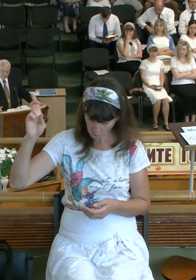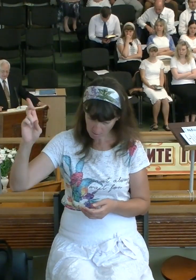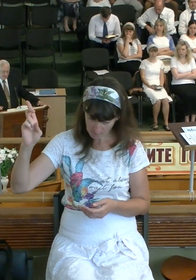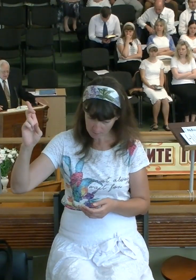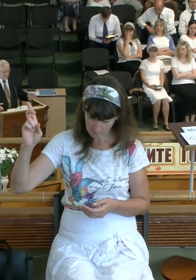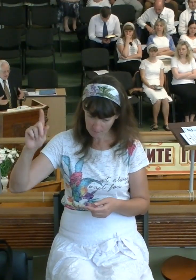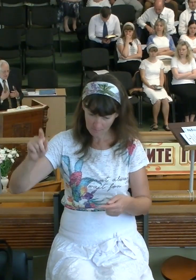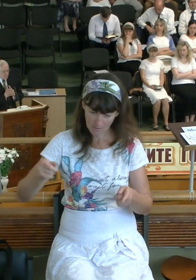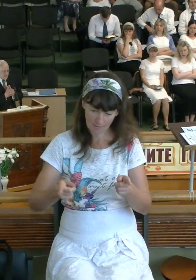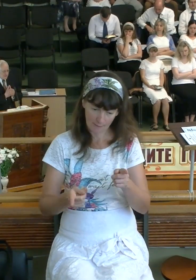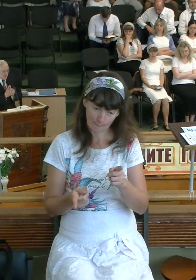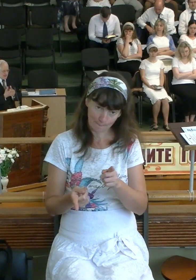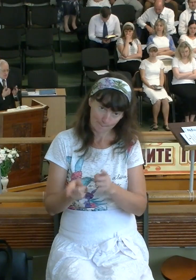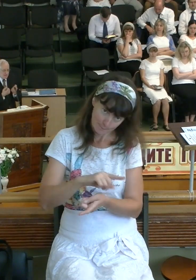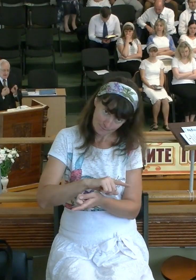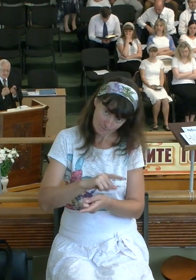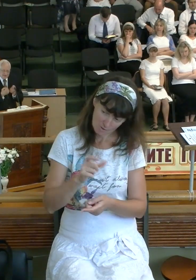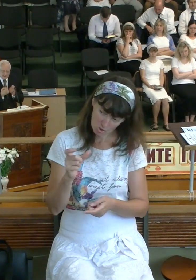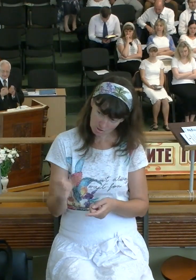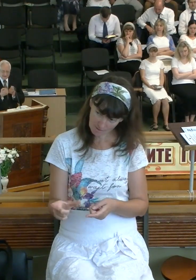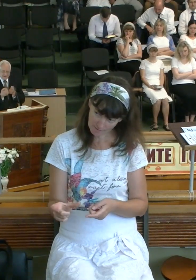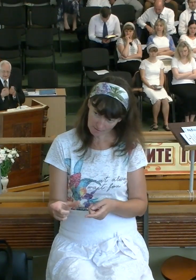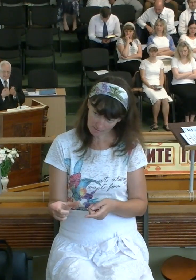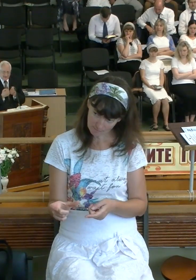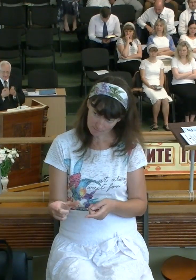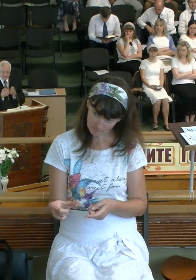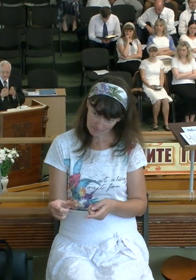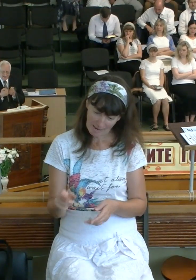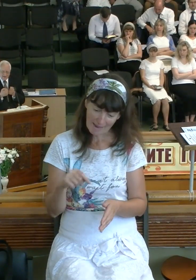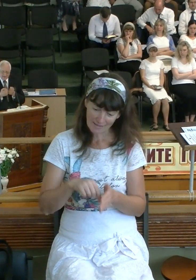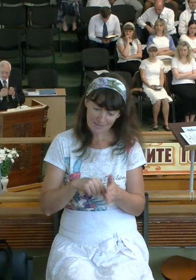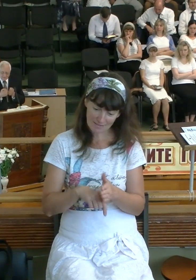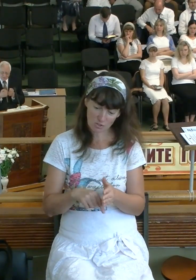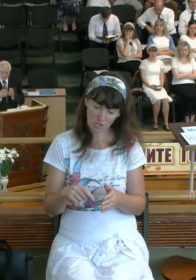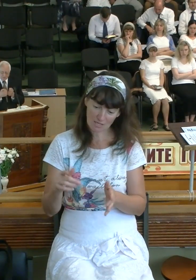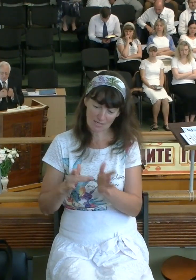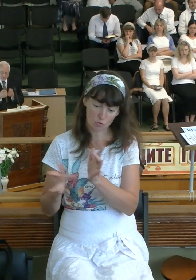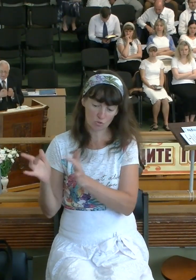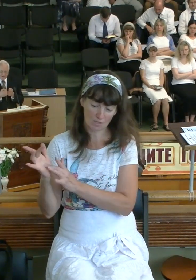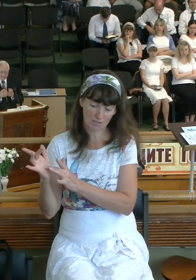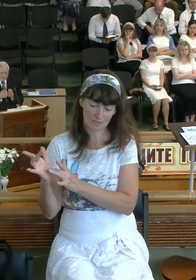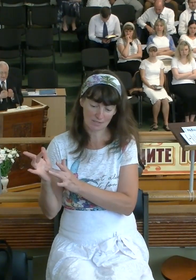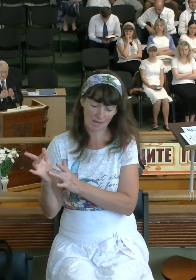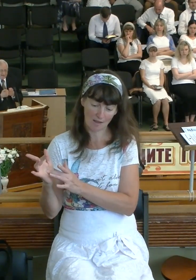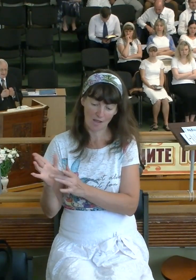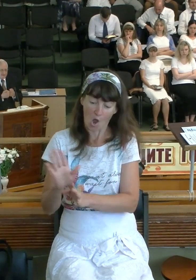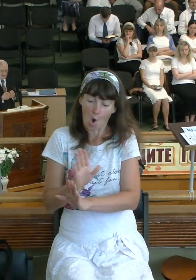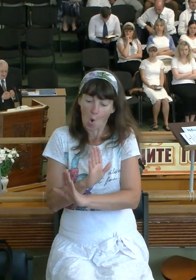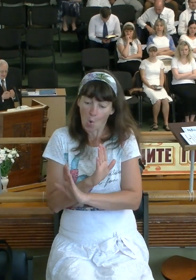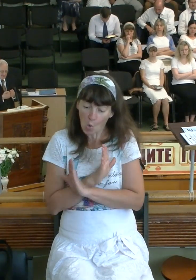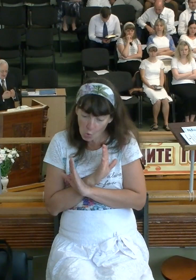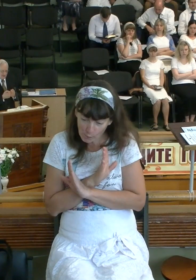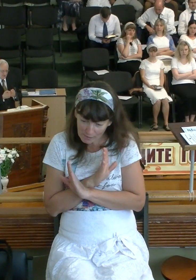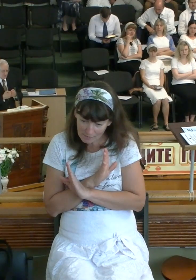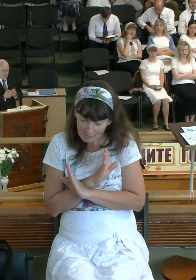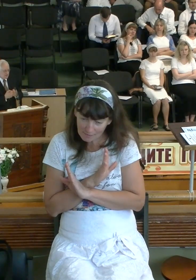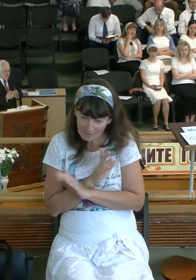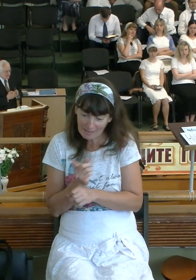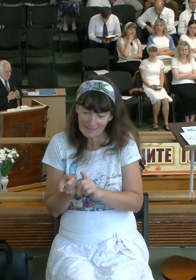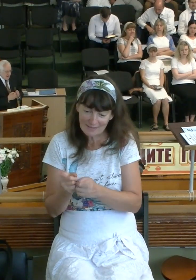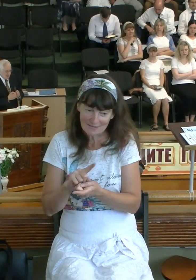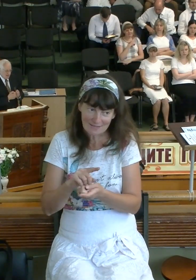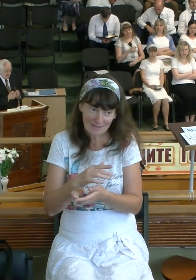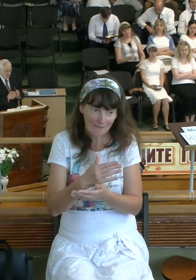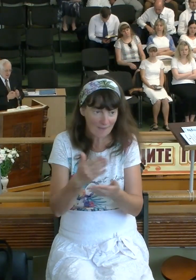спасителем. Его функция была умереть за нас на кресте. Христос умер за нас на кресте. Он